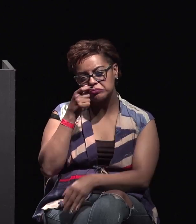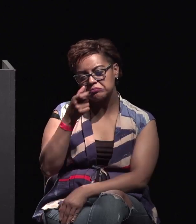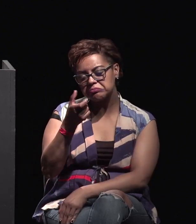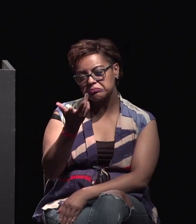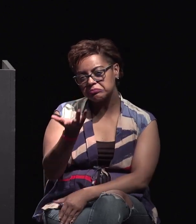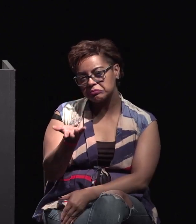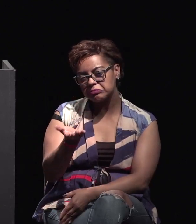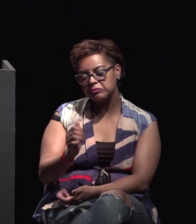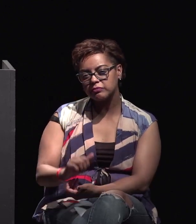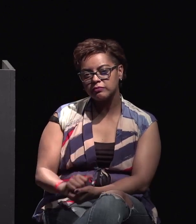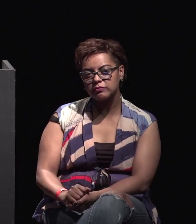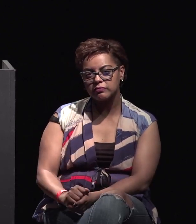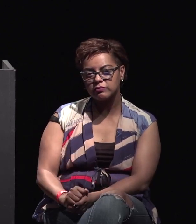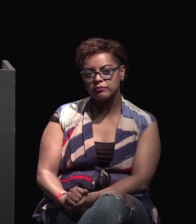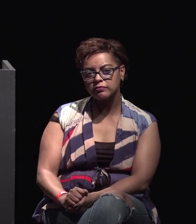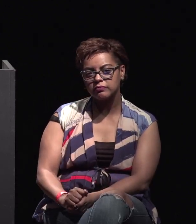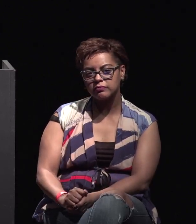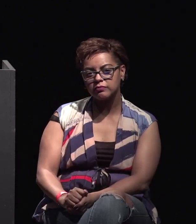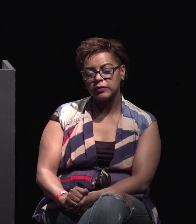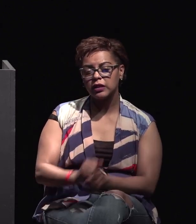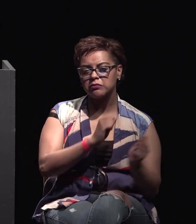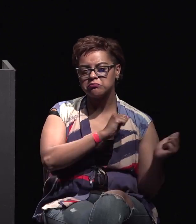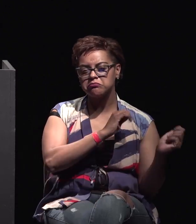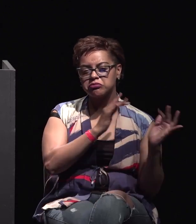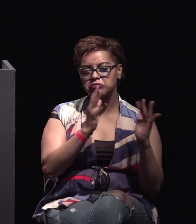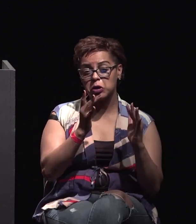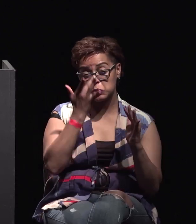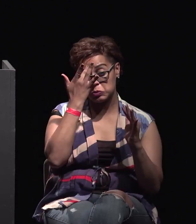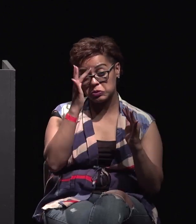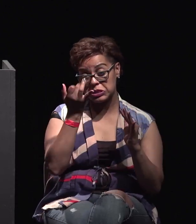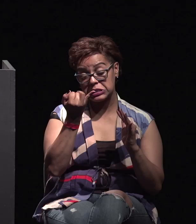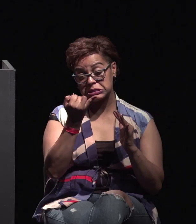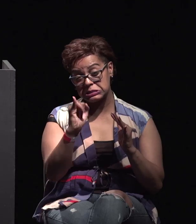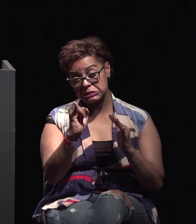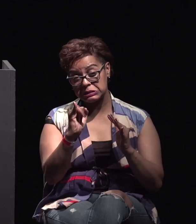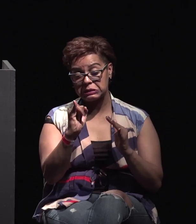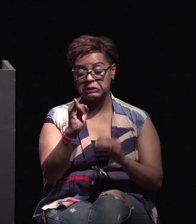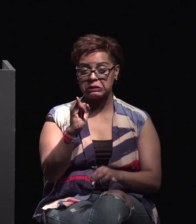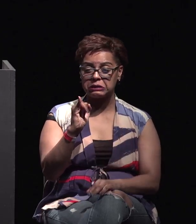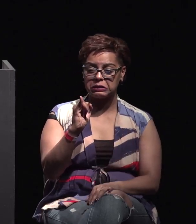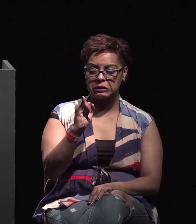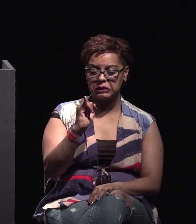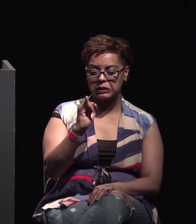interessante que a gente passou aqui rapidamente, não sei se é do